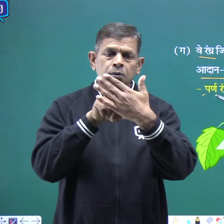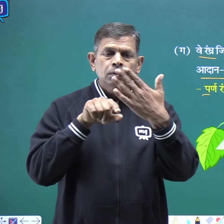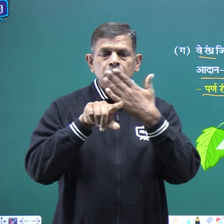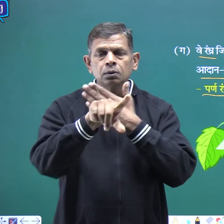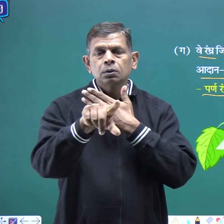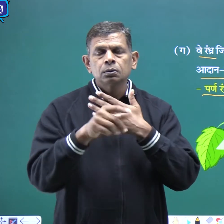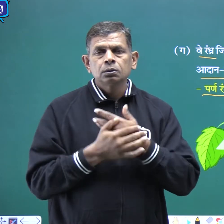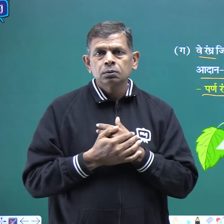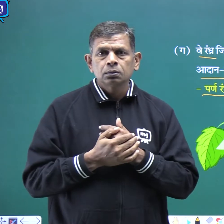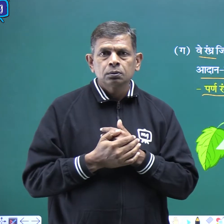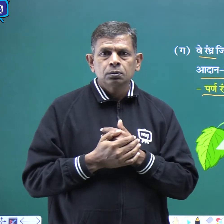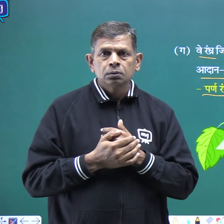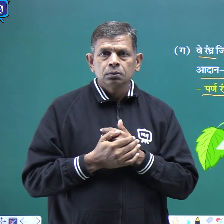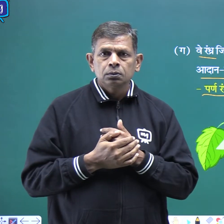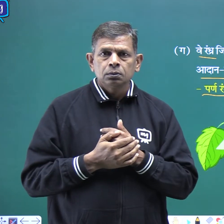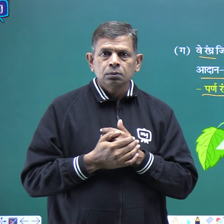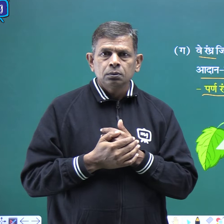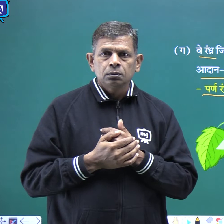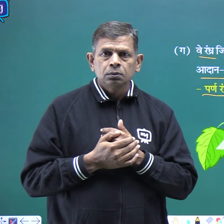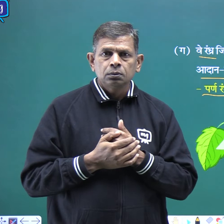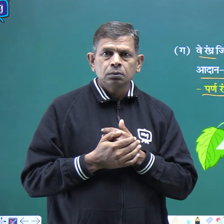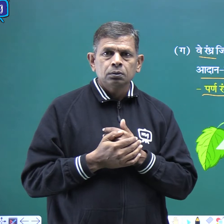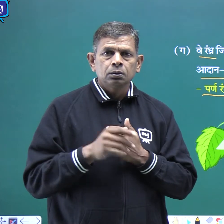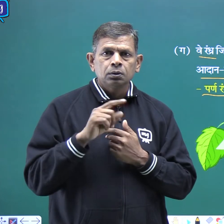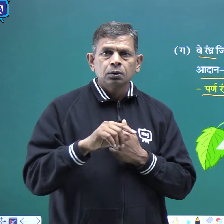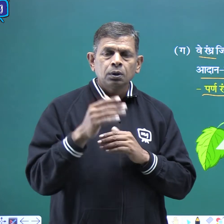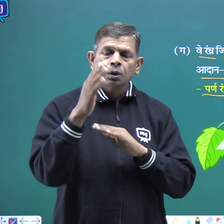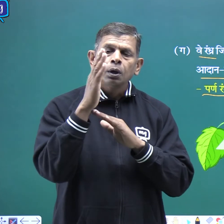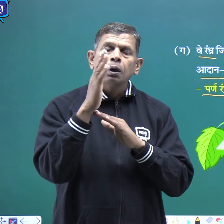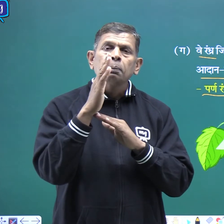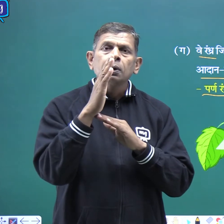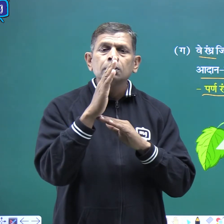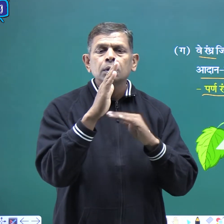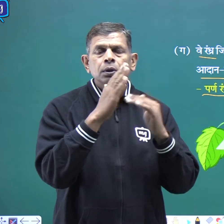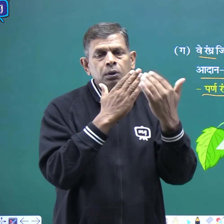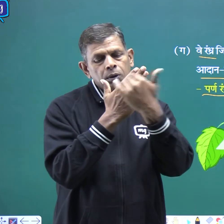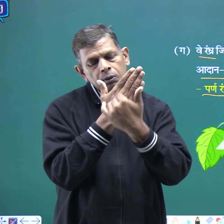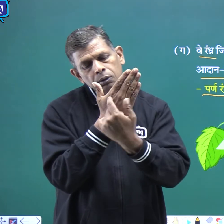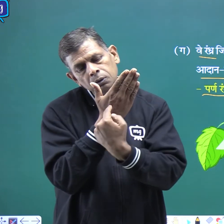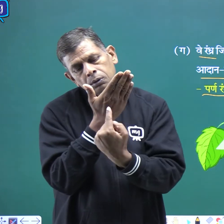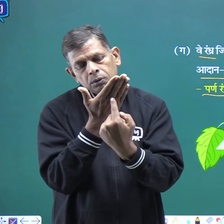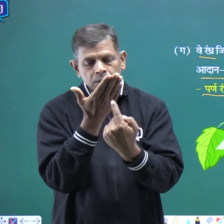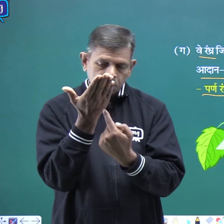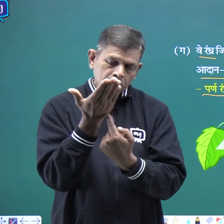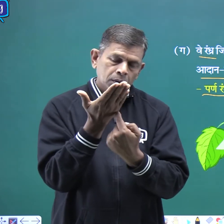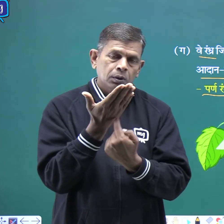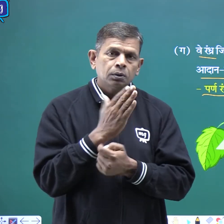पर्णरंध्र। ये पत्ती की निचली सतह में पाए जाते हैं।